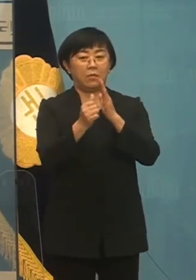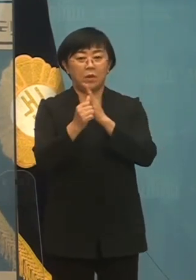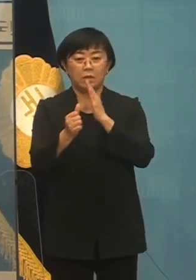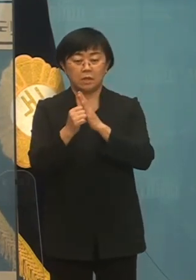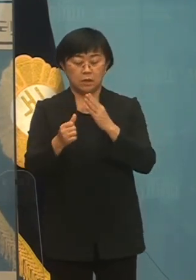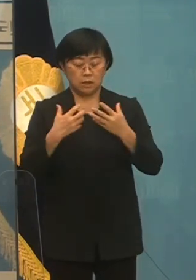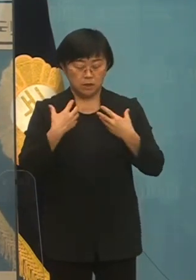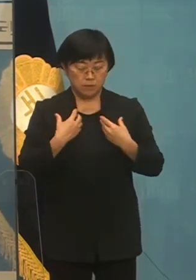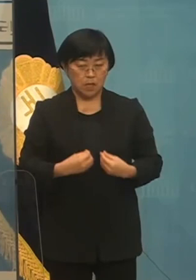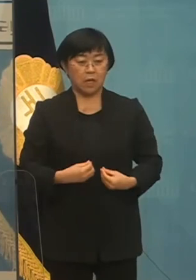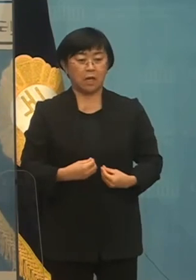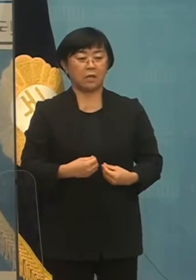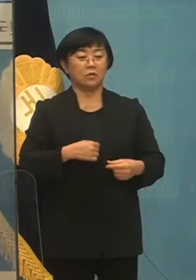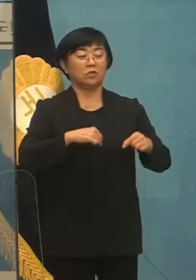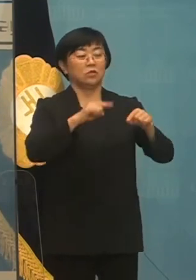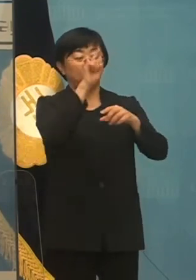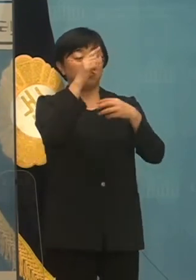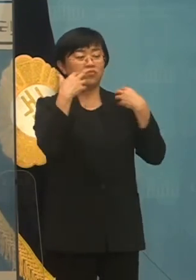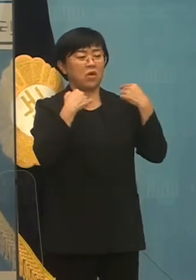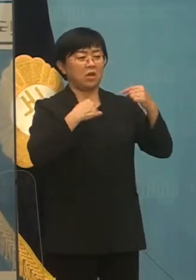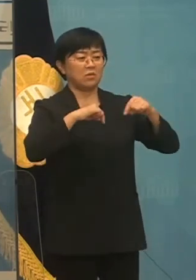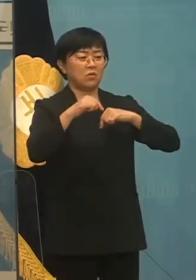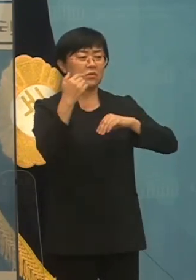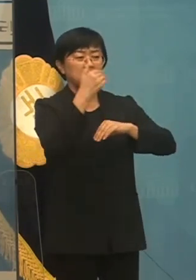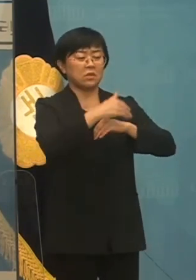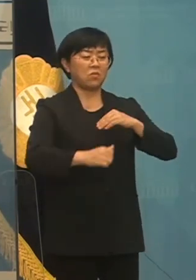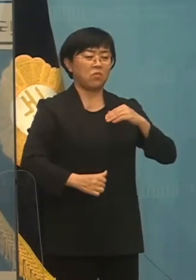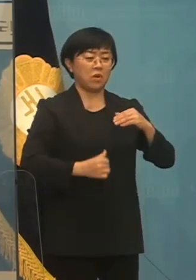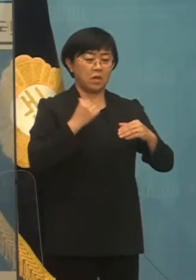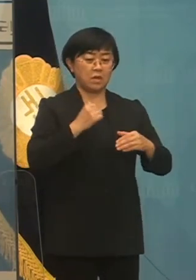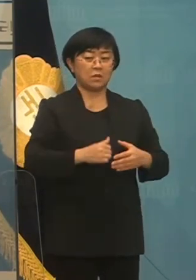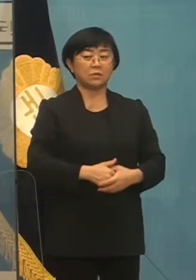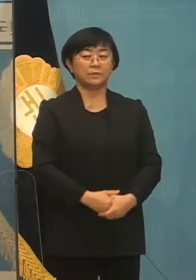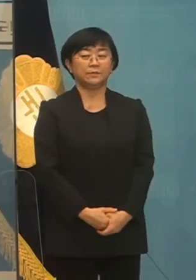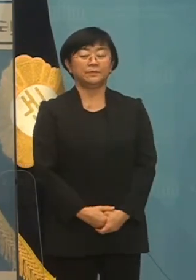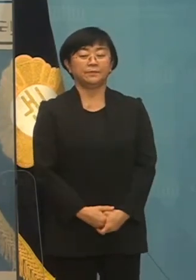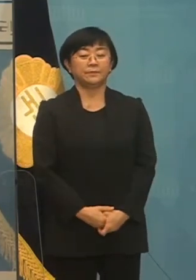명을 넘어 정부의 정책에 분노를 느끼고 있습니다.